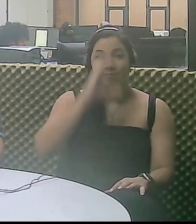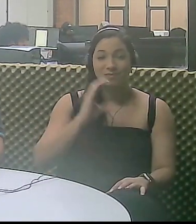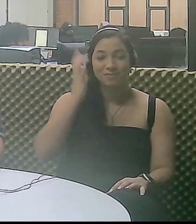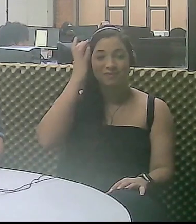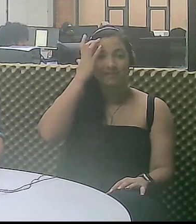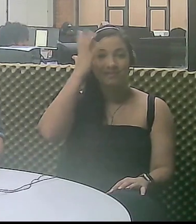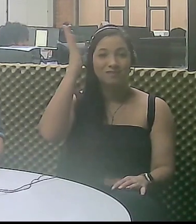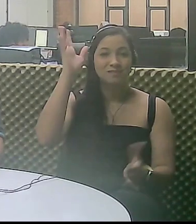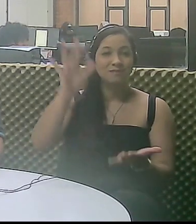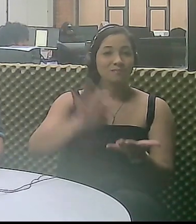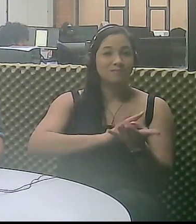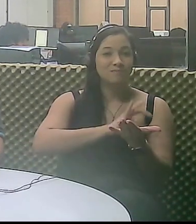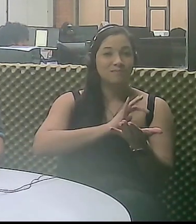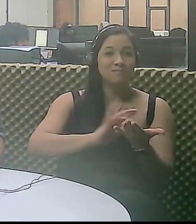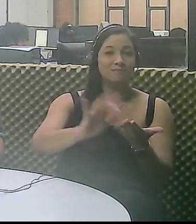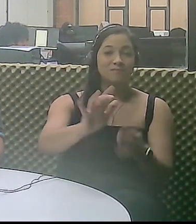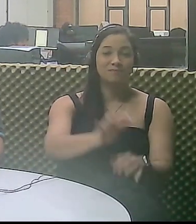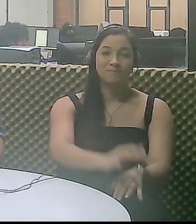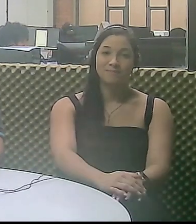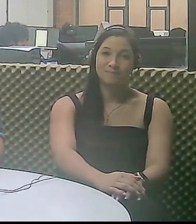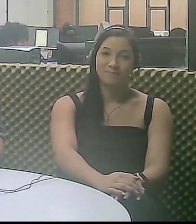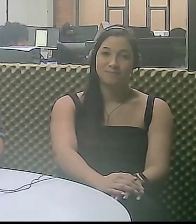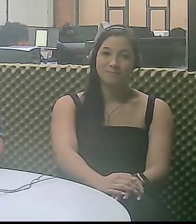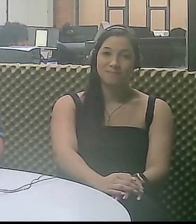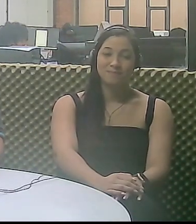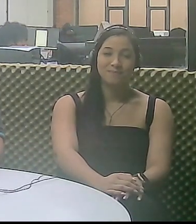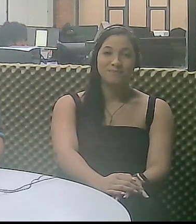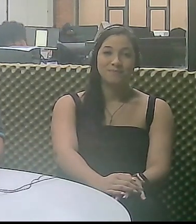Cidadão. Tudo fácil, na palma da mão.